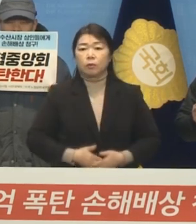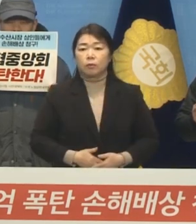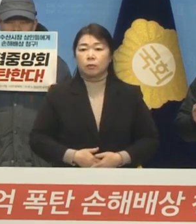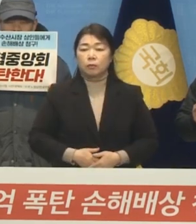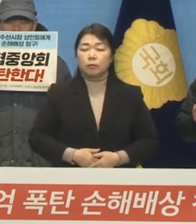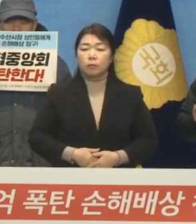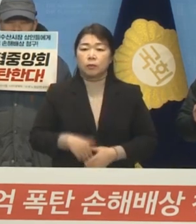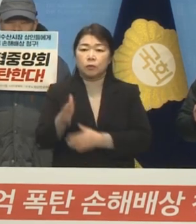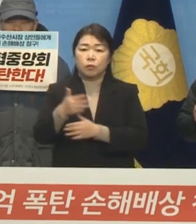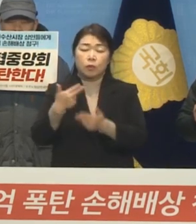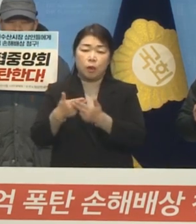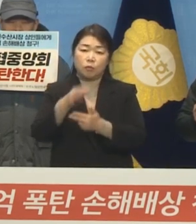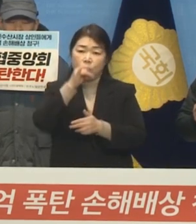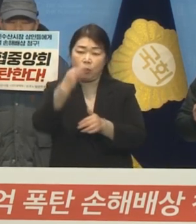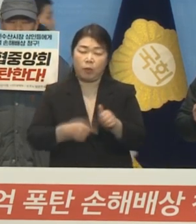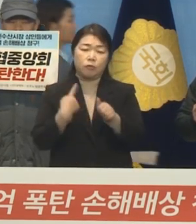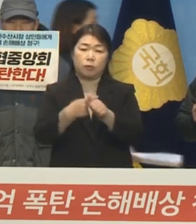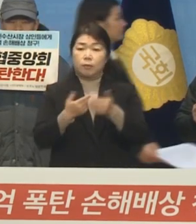규탄 기자회견문.